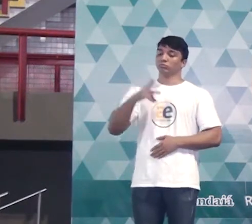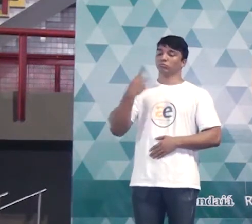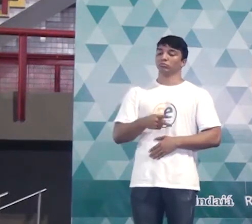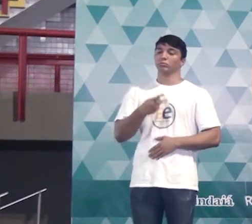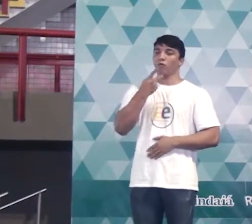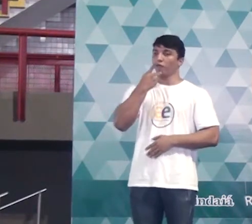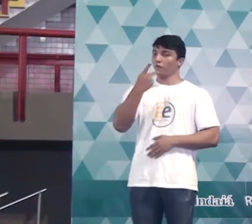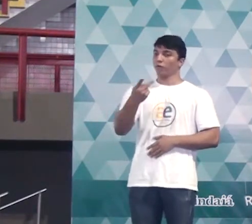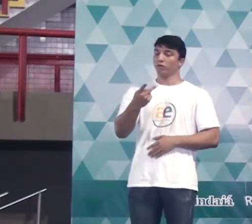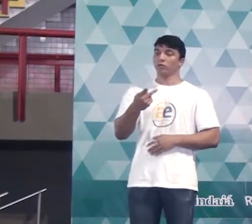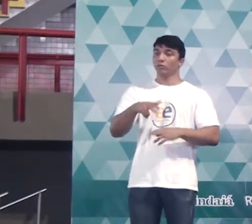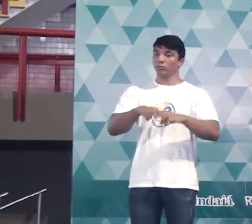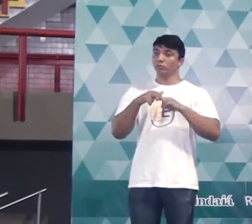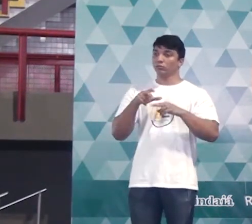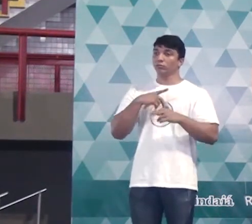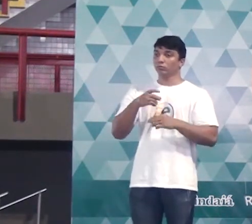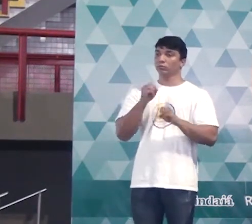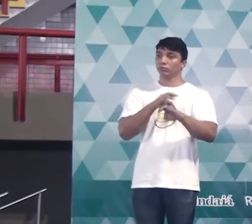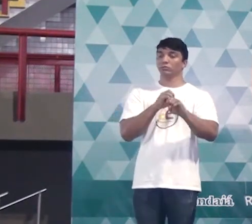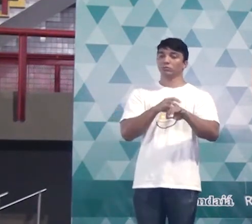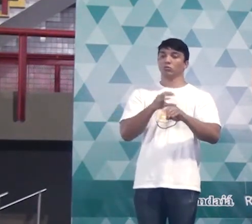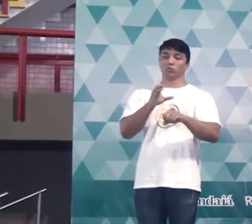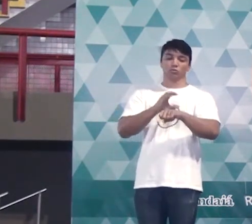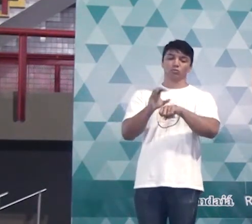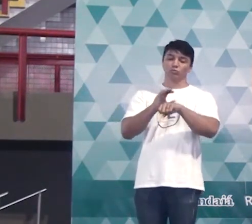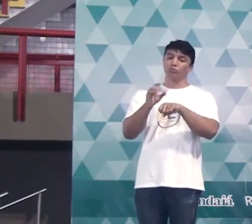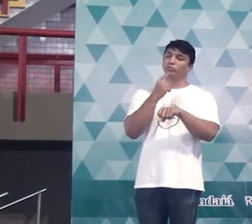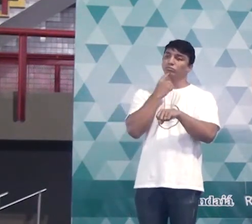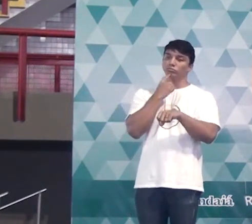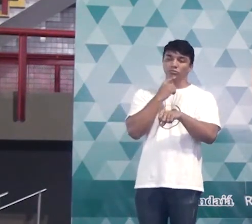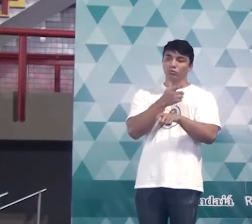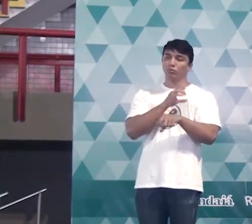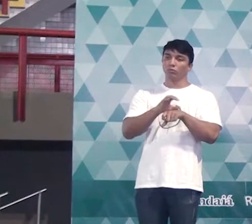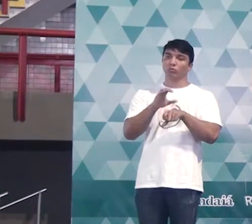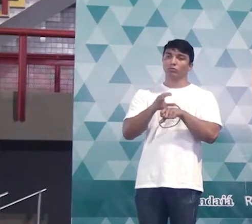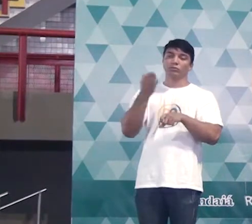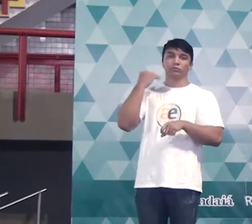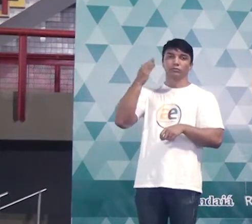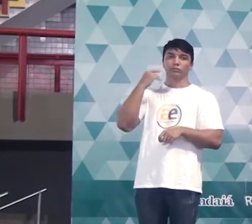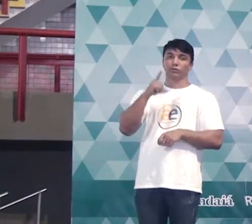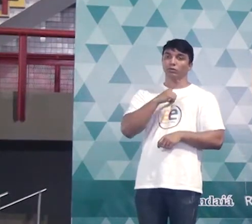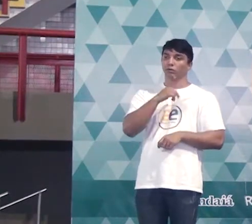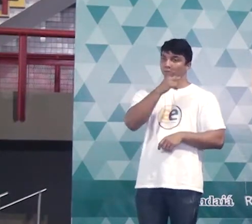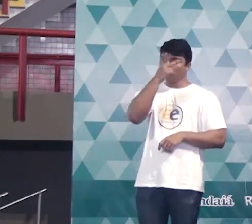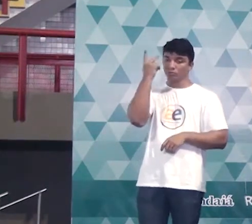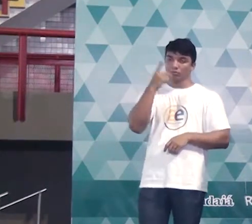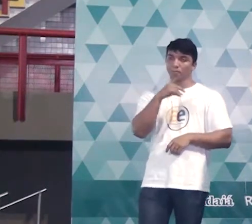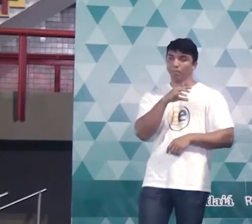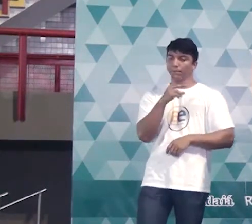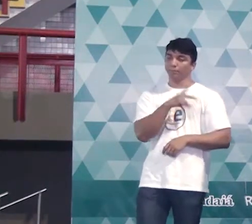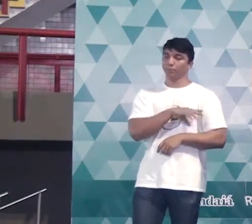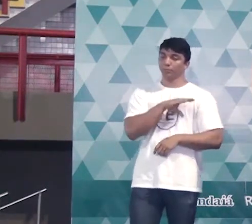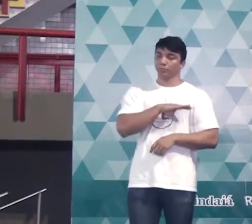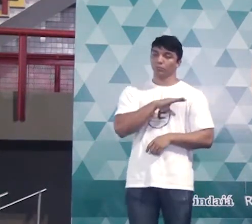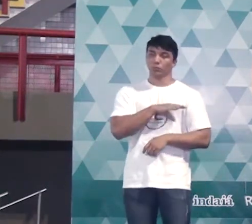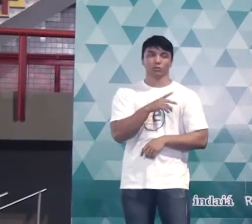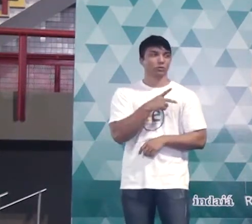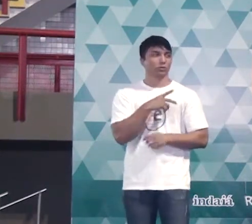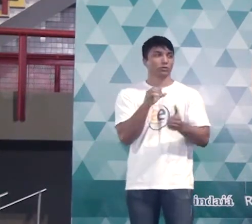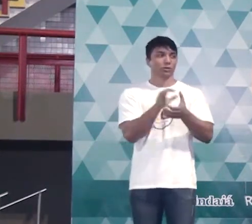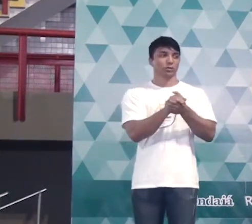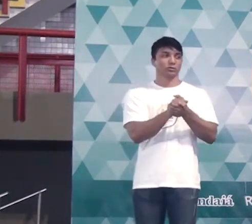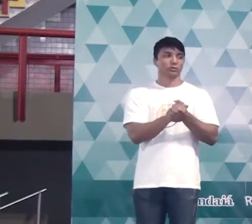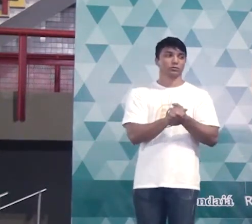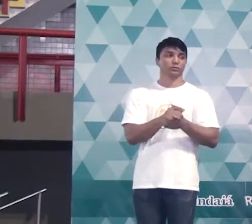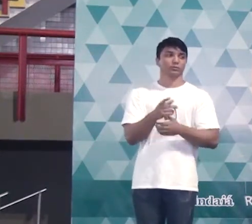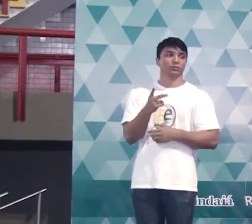fala. Eu estava dando aula no cursinho um tempo desse. Havia um casal de portugueses e eu estava falando de gramática sobre isso,